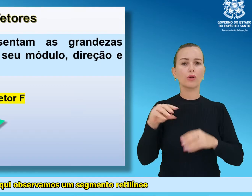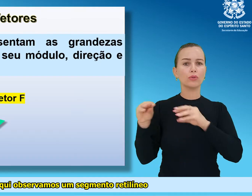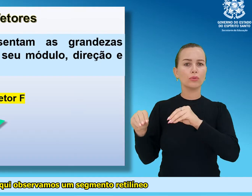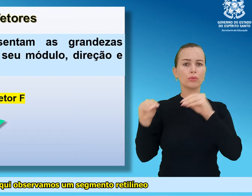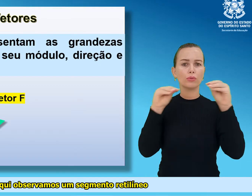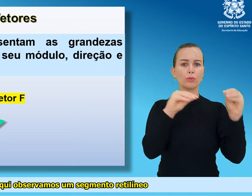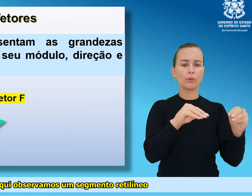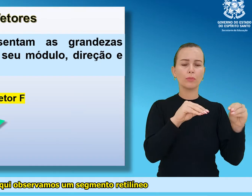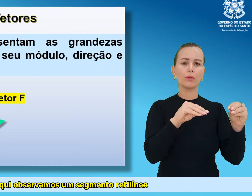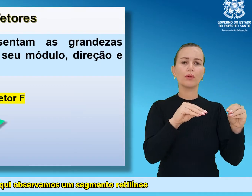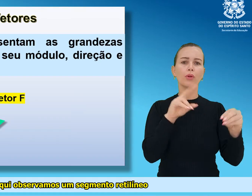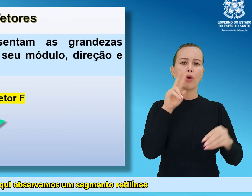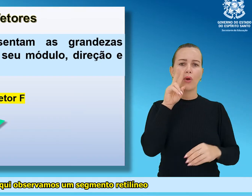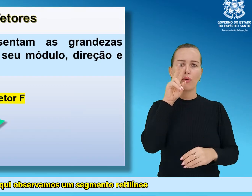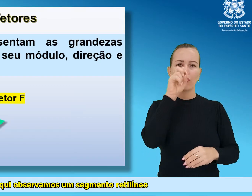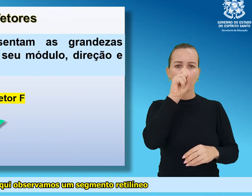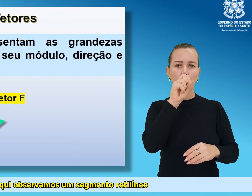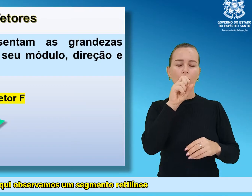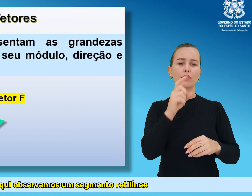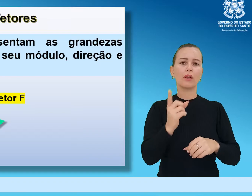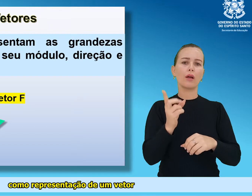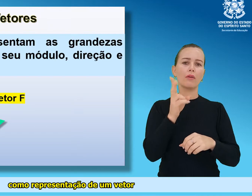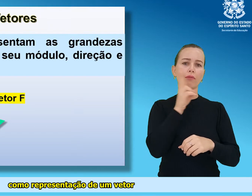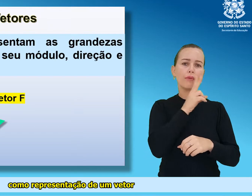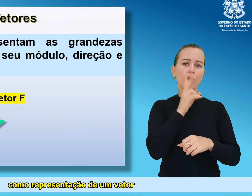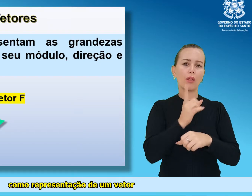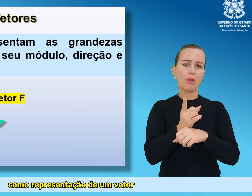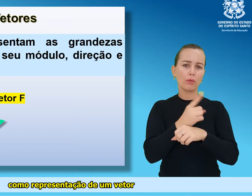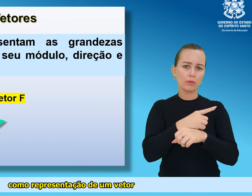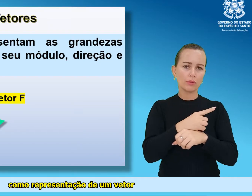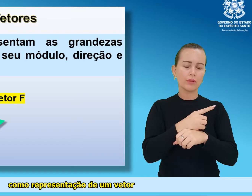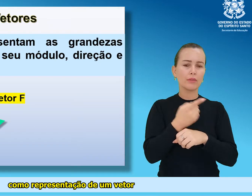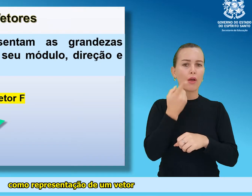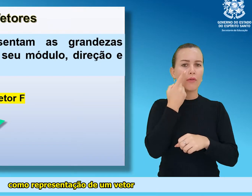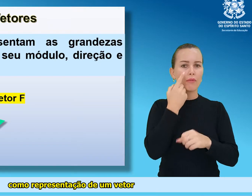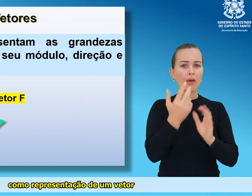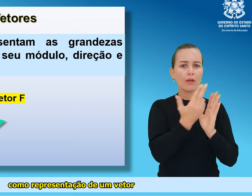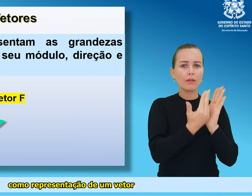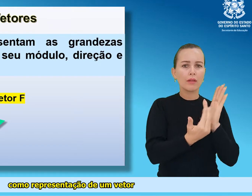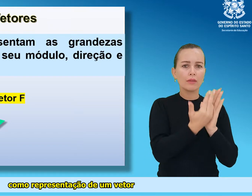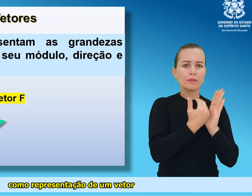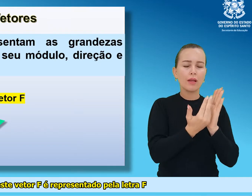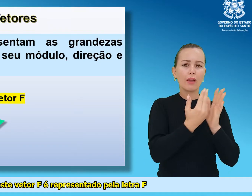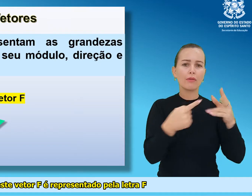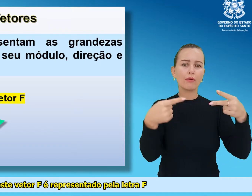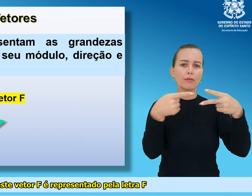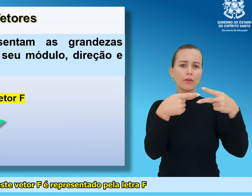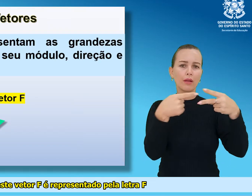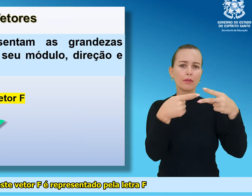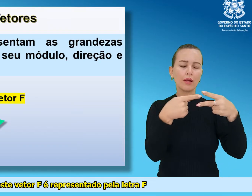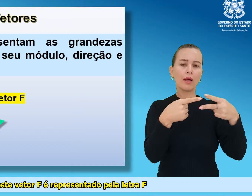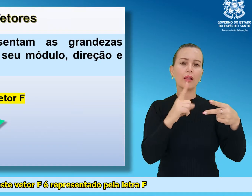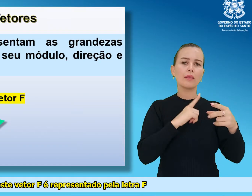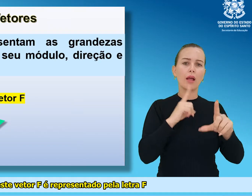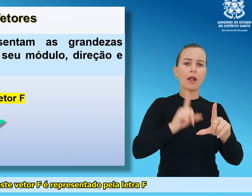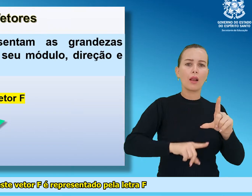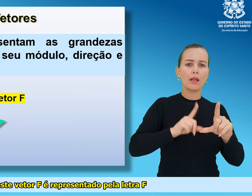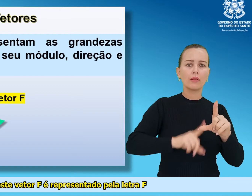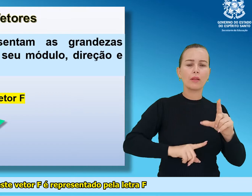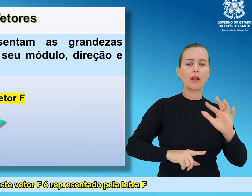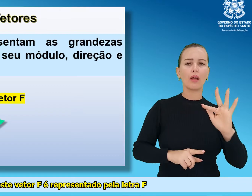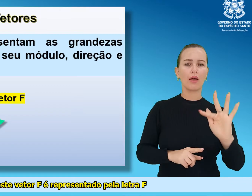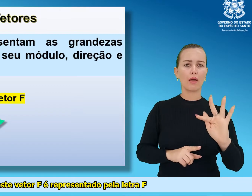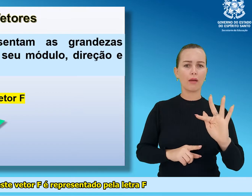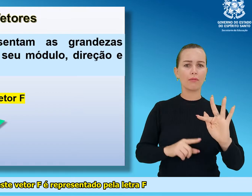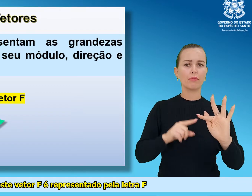Aqui observamos um segmento retilíneo como representação de um vetor. Este vetor f é